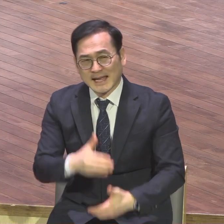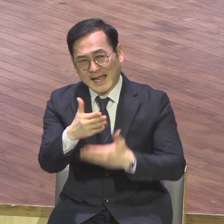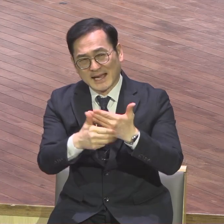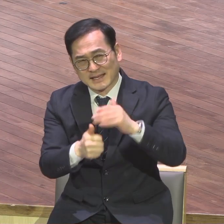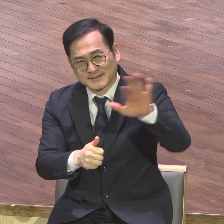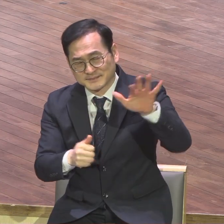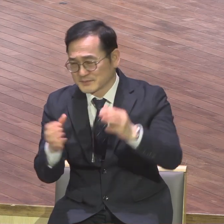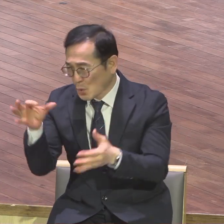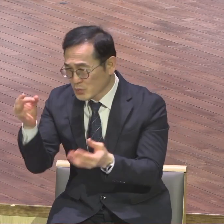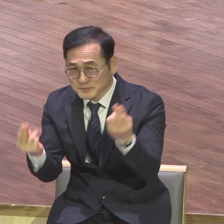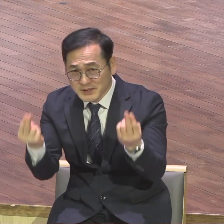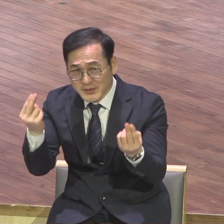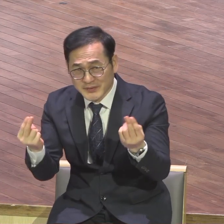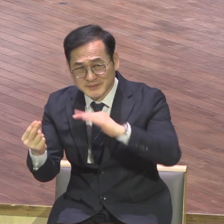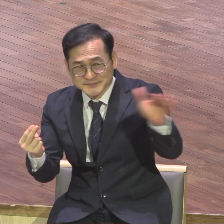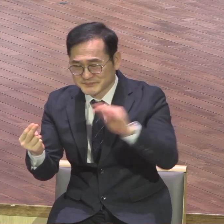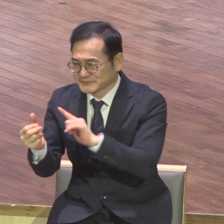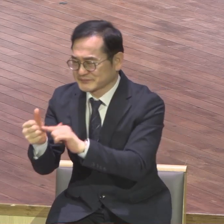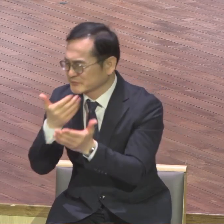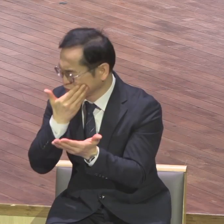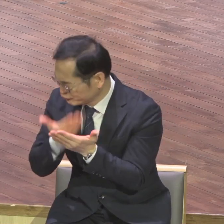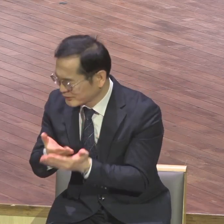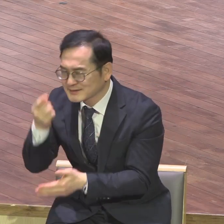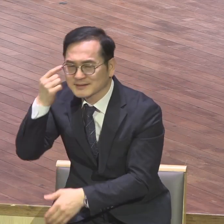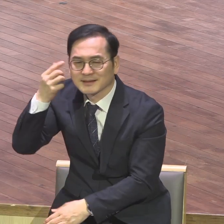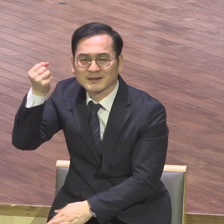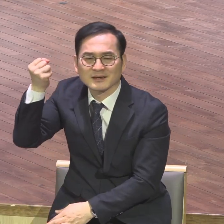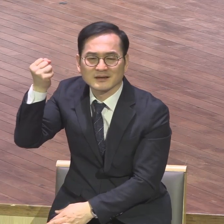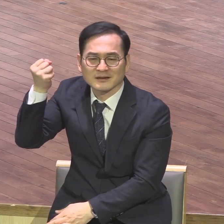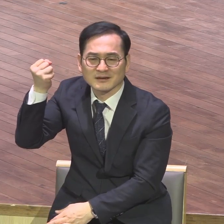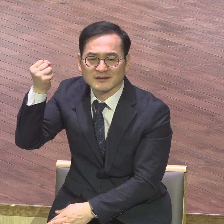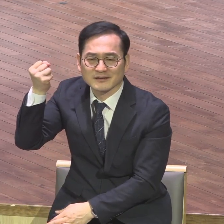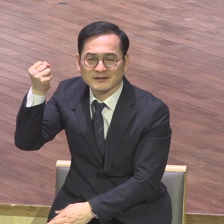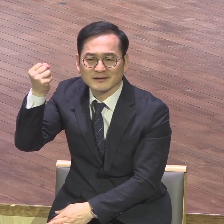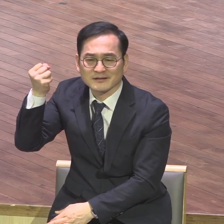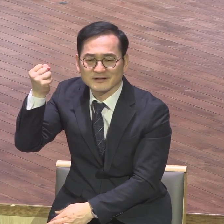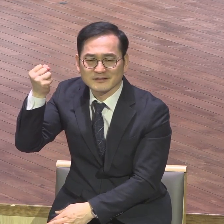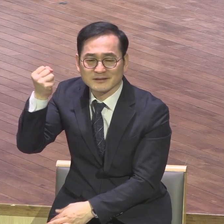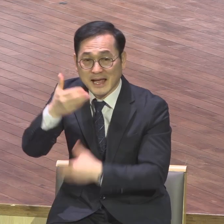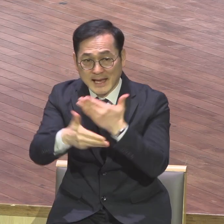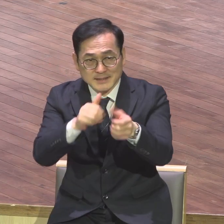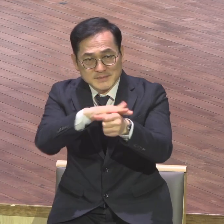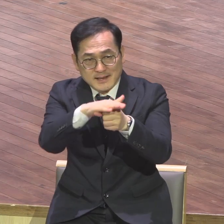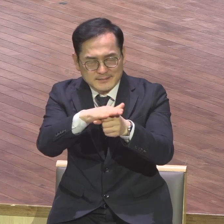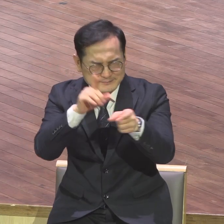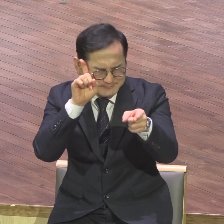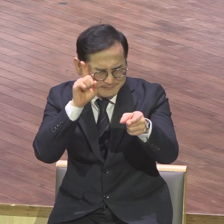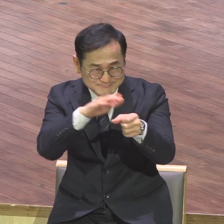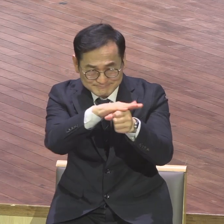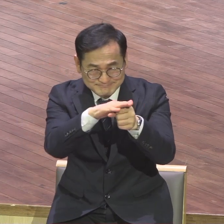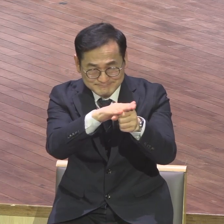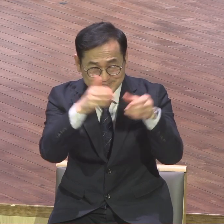들어. 하나님 더 사랑하면 그 물질 크게 안 보이지. 시험 안 들지요.